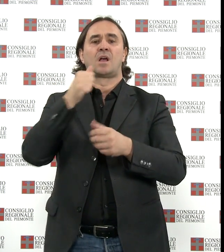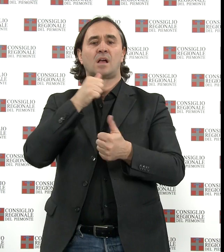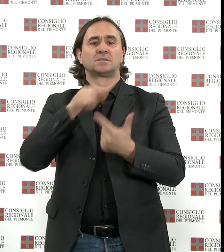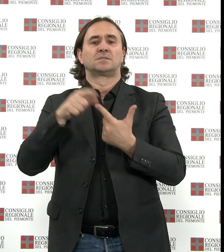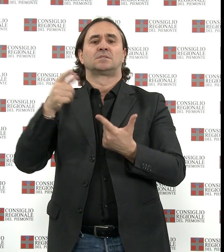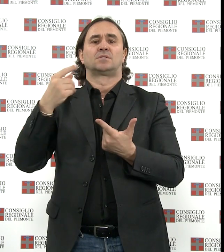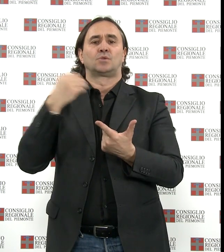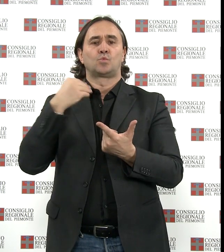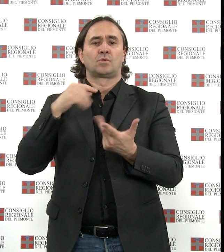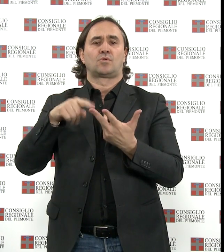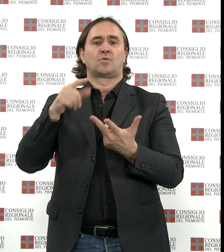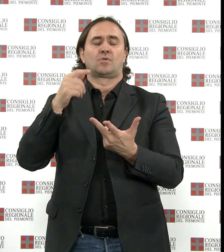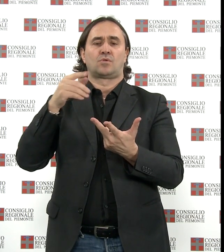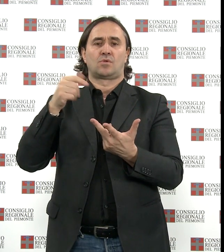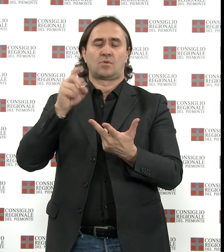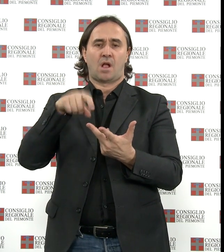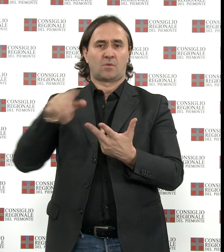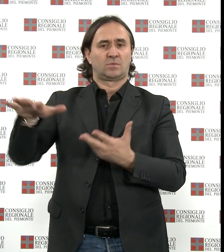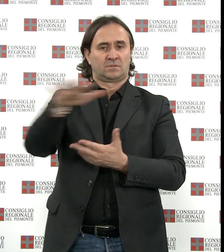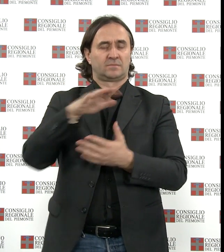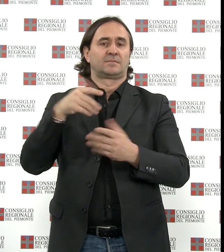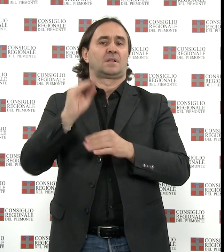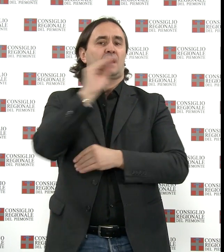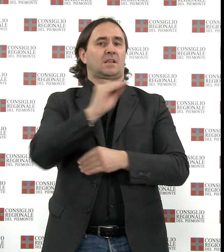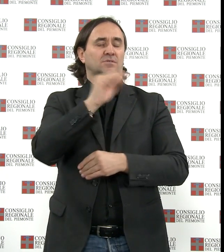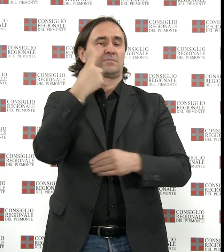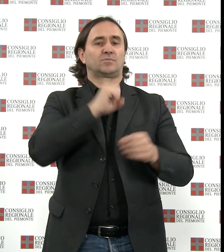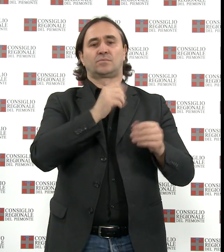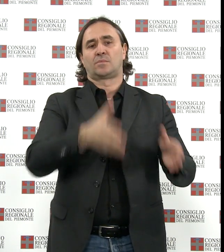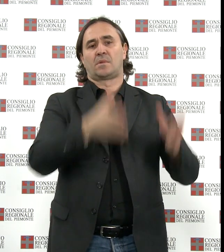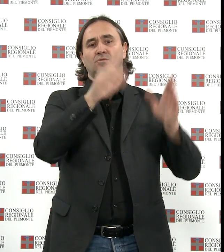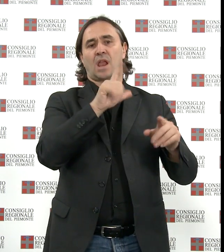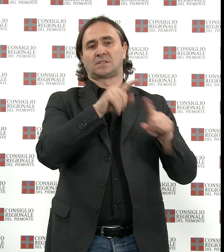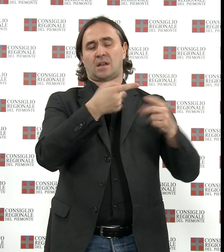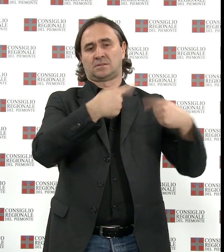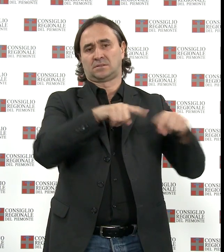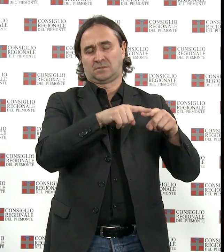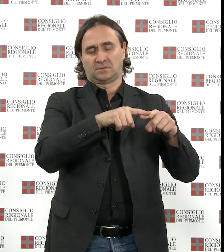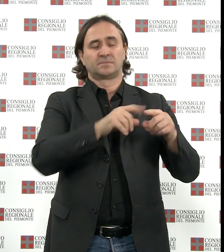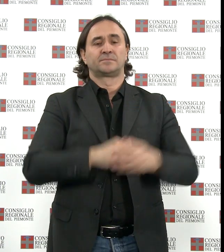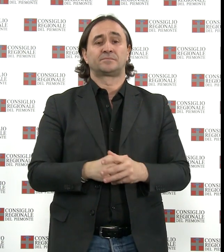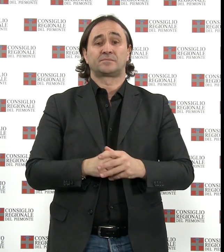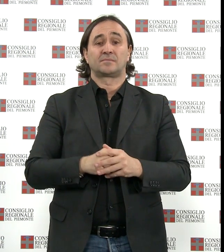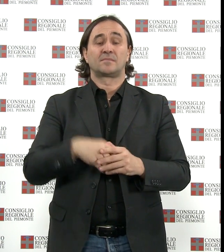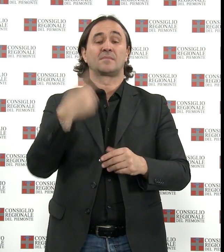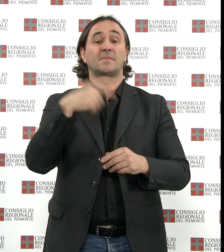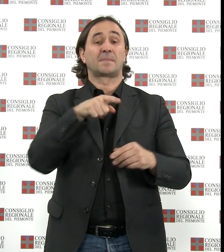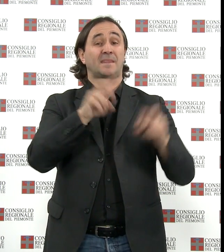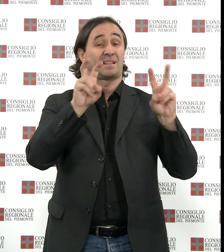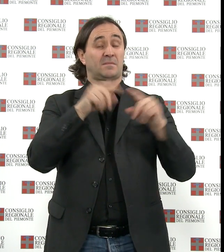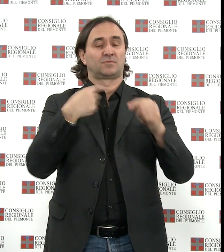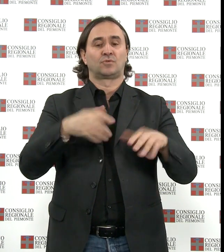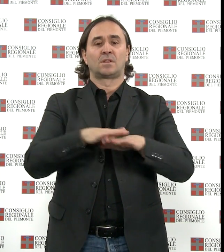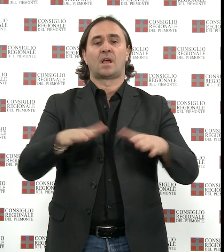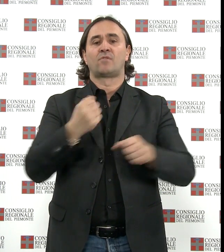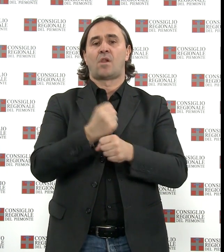e del Cuneese, ricevuta a Palazzo Lascaris al termine dei lavori del Consiglio regionale. Sul tema verrà istituito un tavolo di lavoro